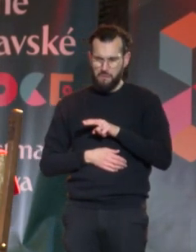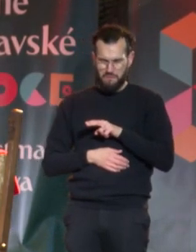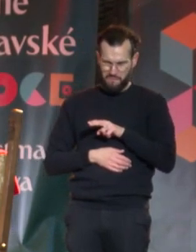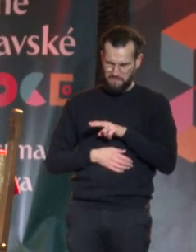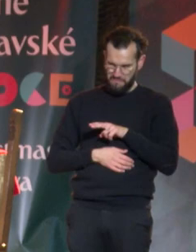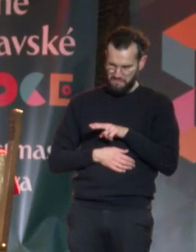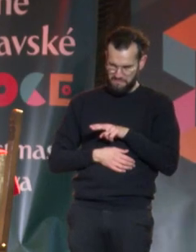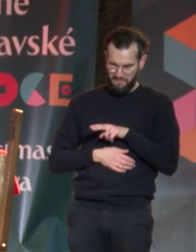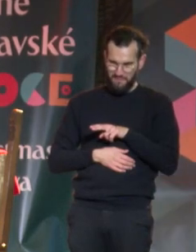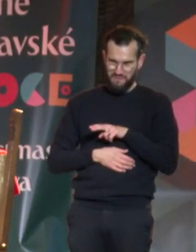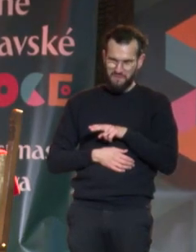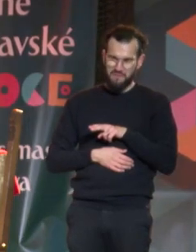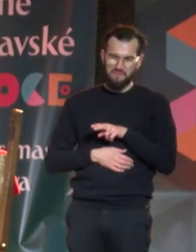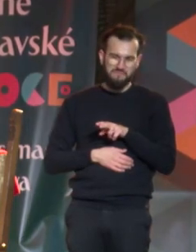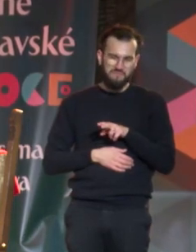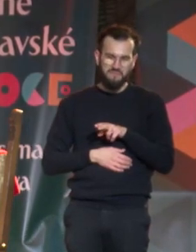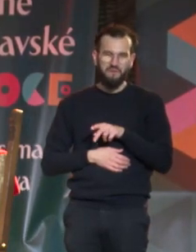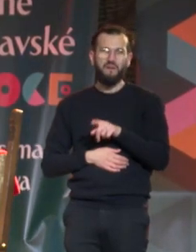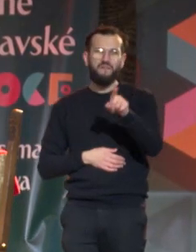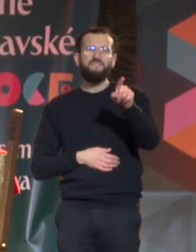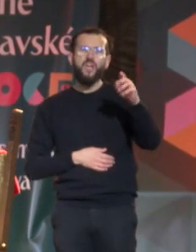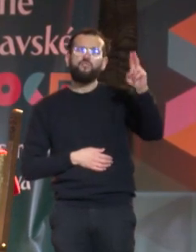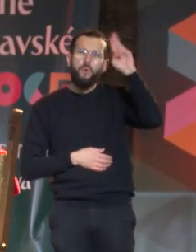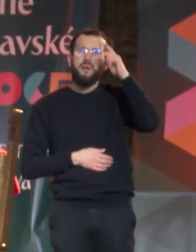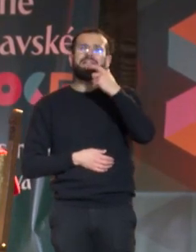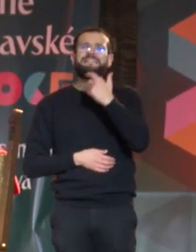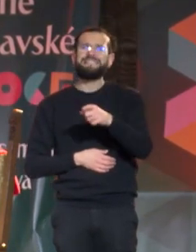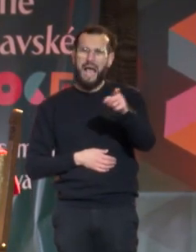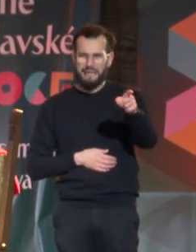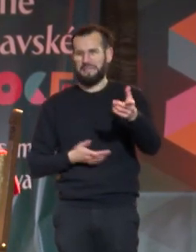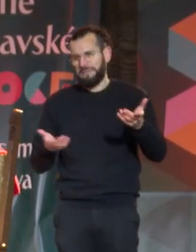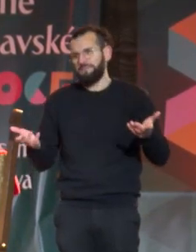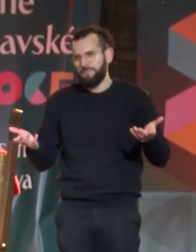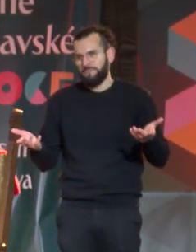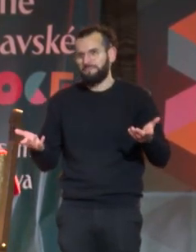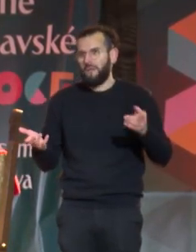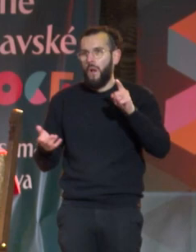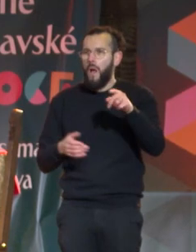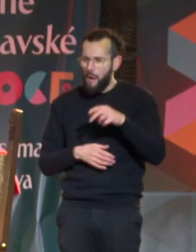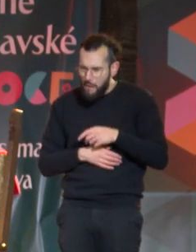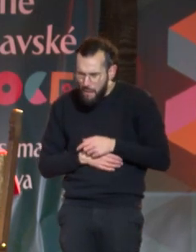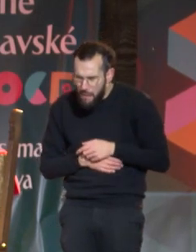No, jasné, že má asi 150 rokov, takže to chvíľu trvá, než zaostrí.